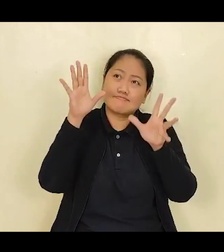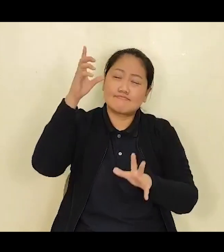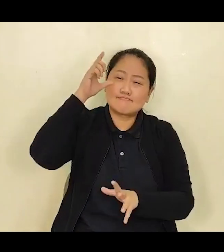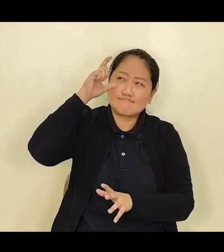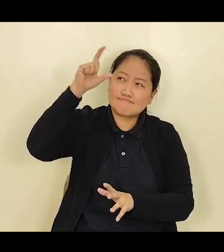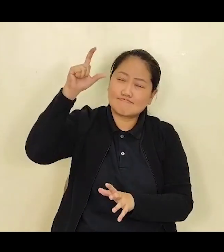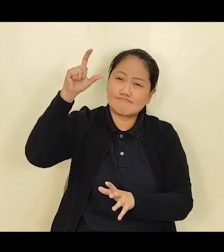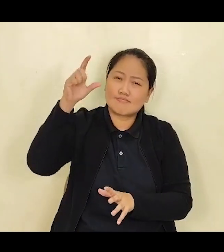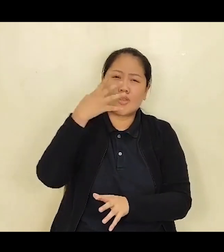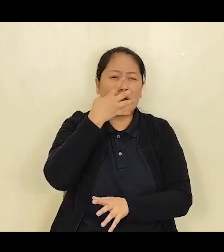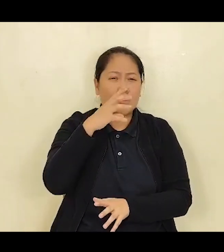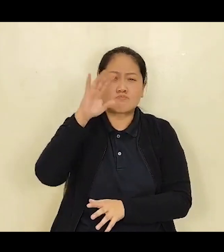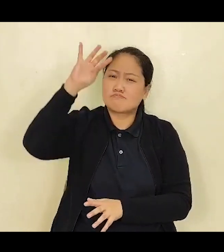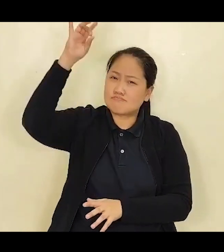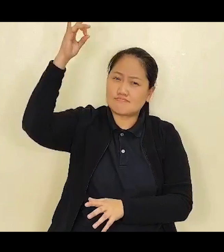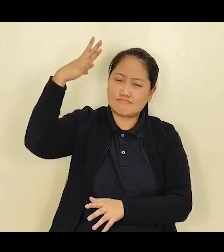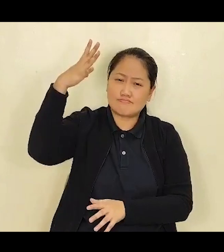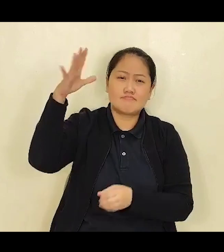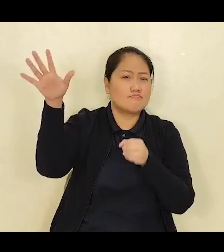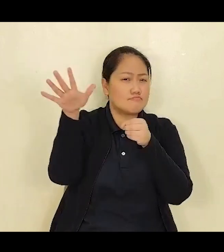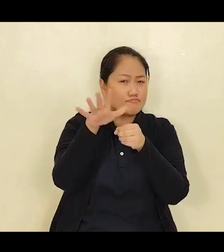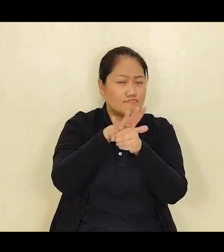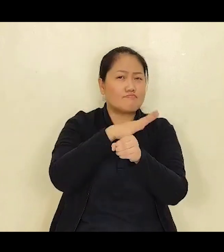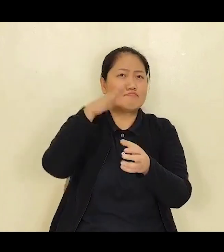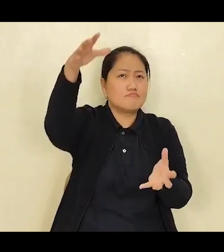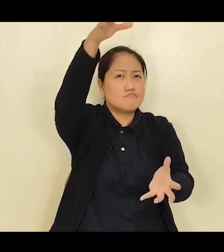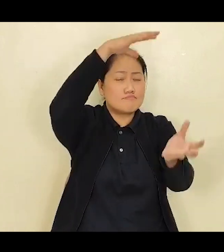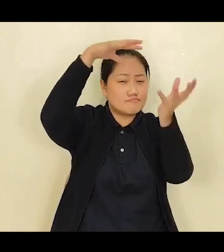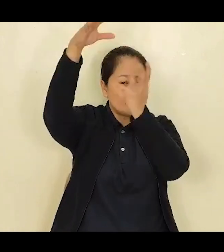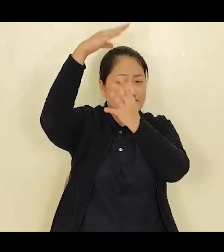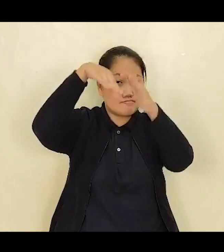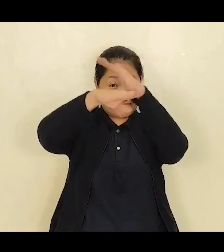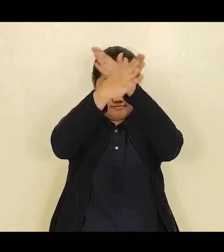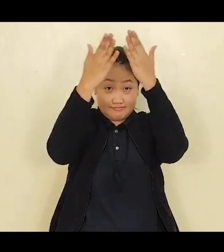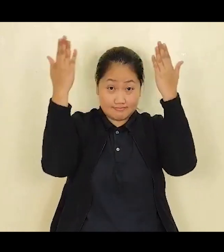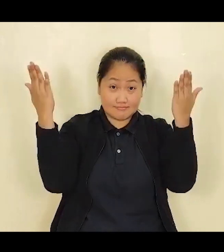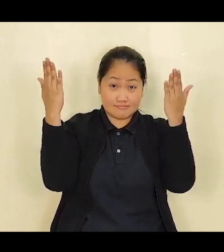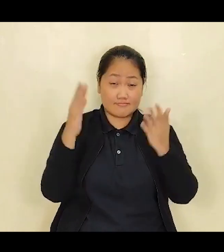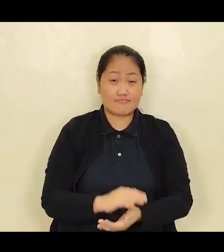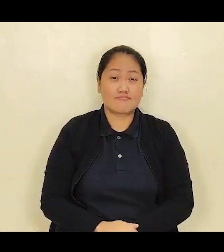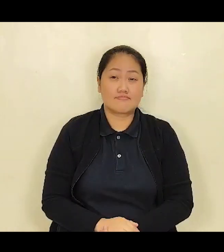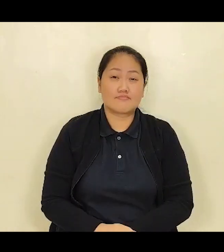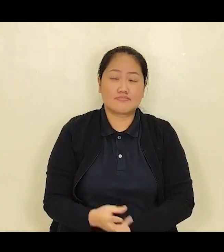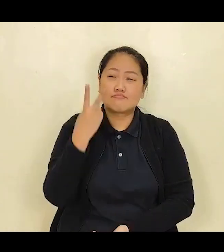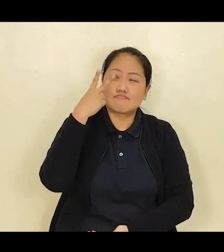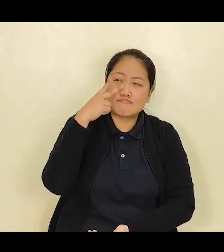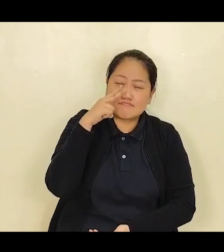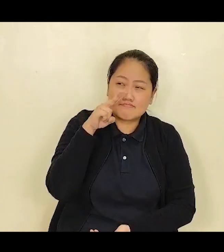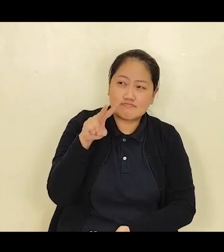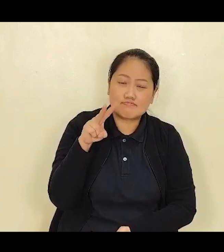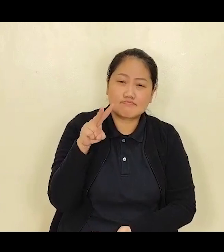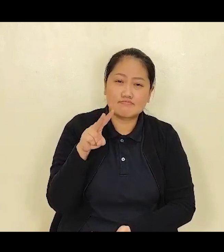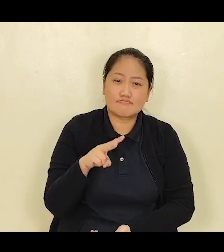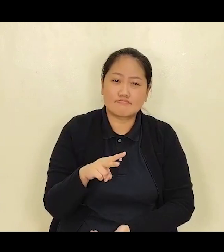ng buwan, matindi man ang sikat ng araw o puno ng ulap ang kalangitan,